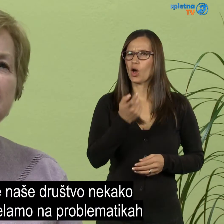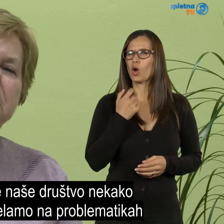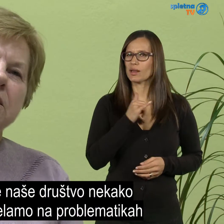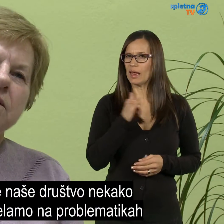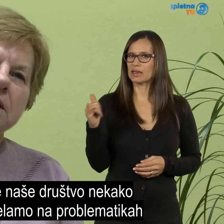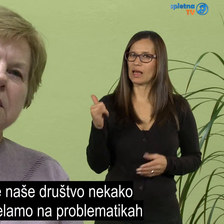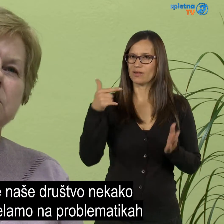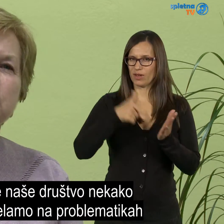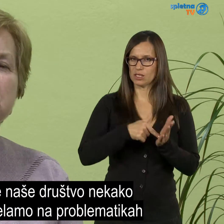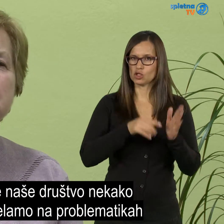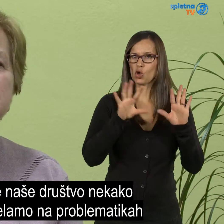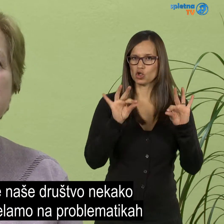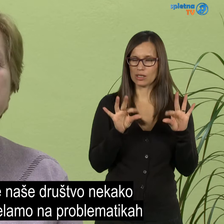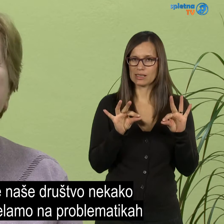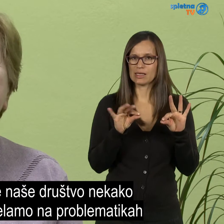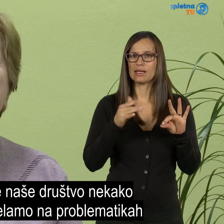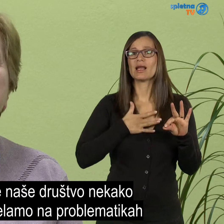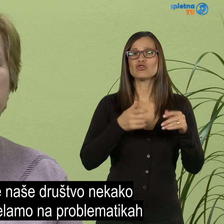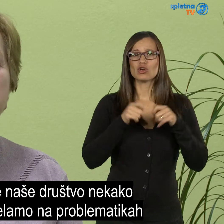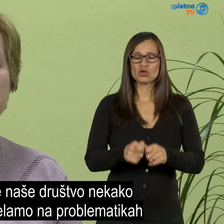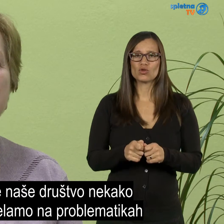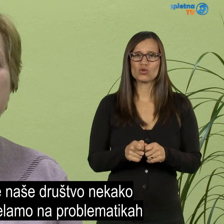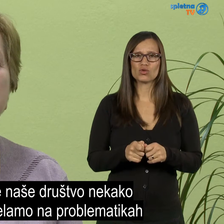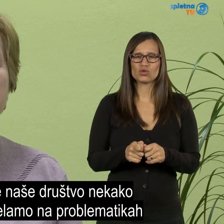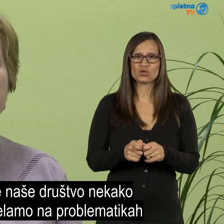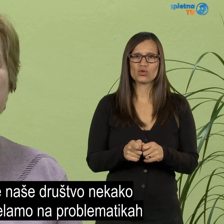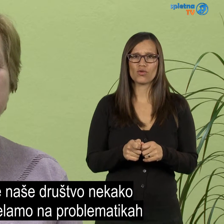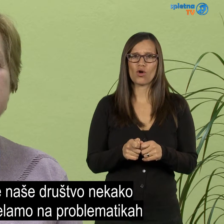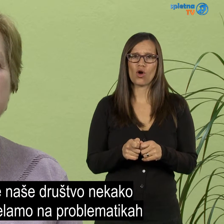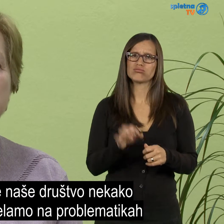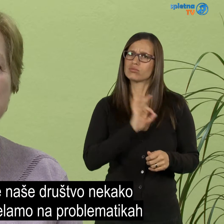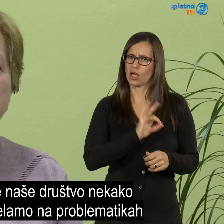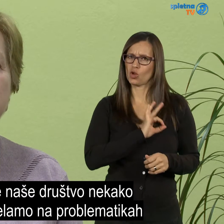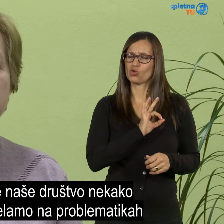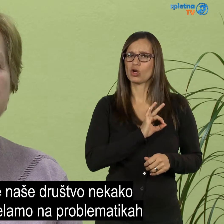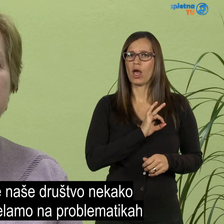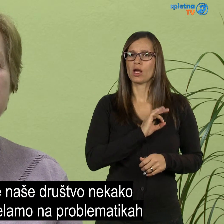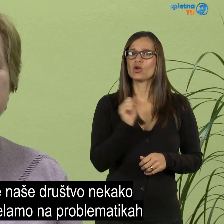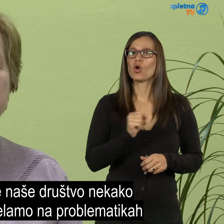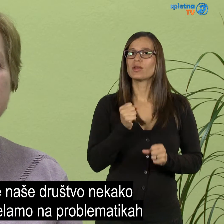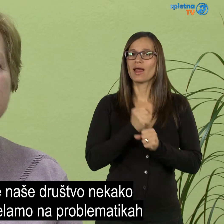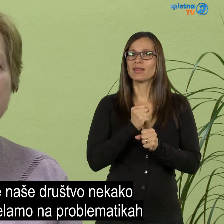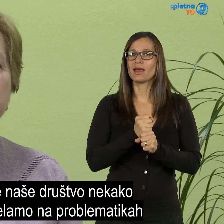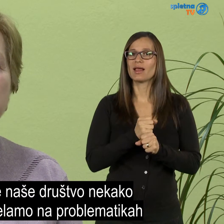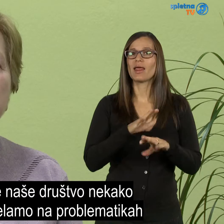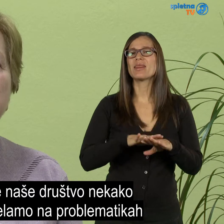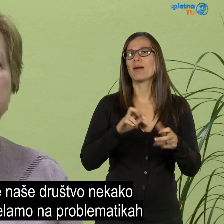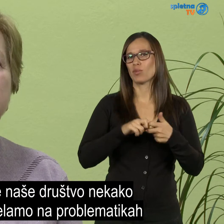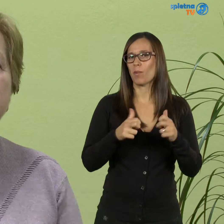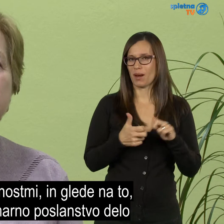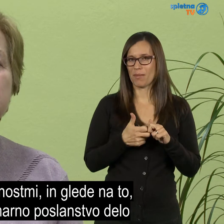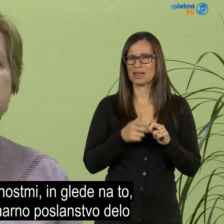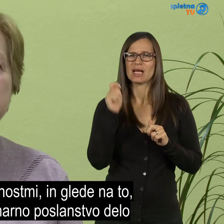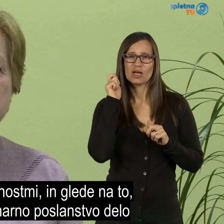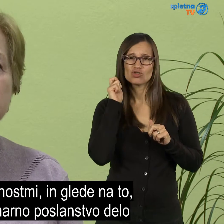Od leta 2010 je naše društvo nekako zadolženo, da dela na